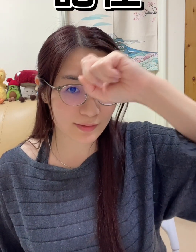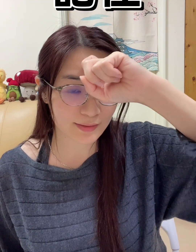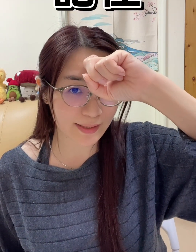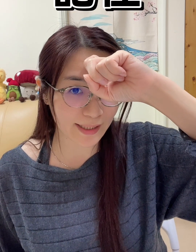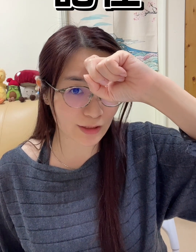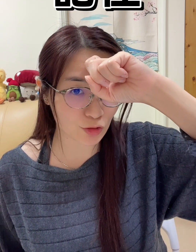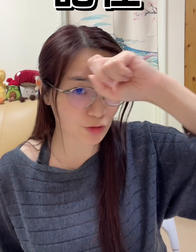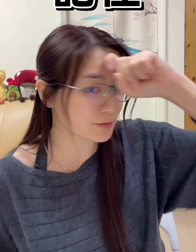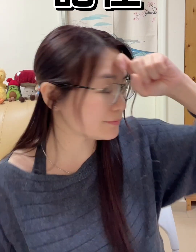記住，